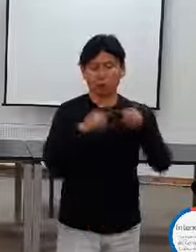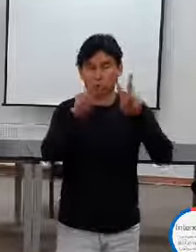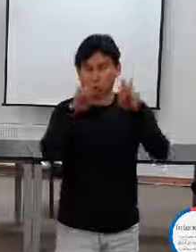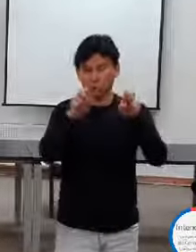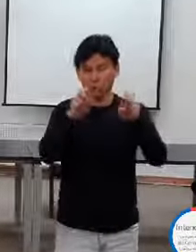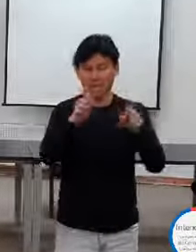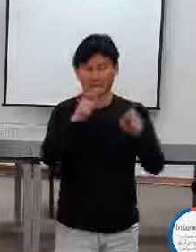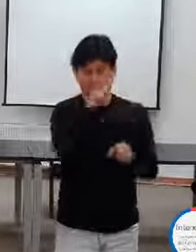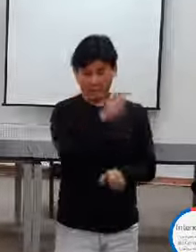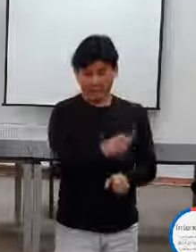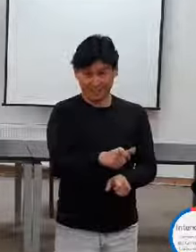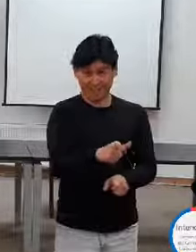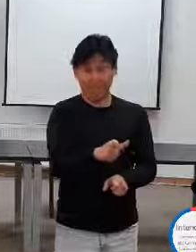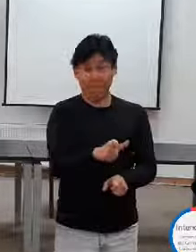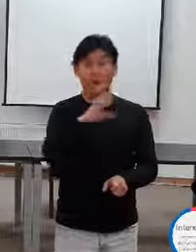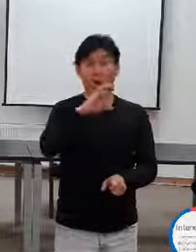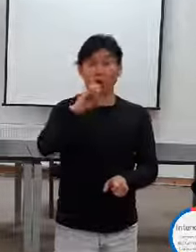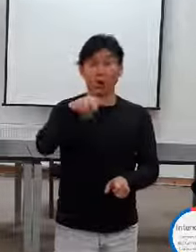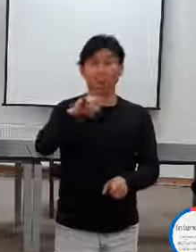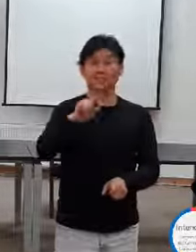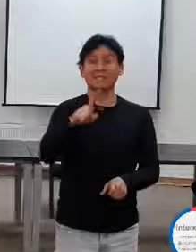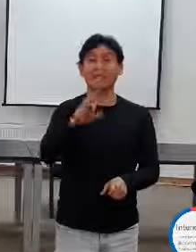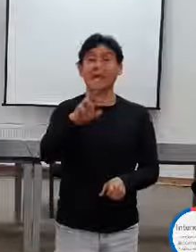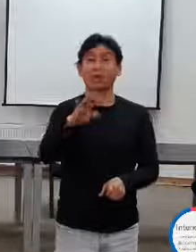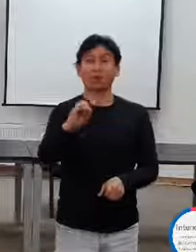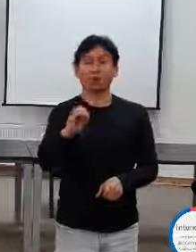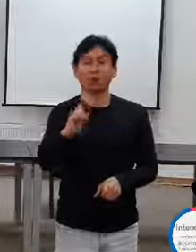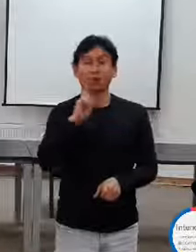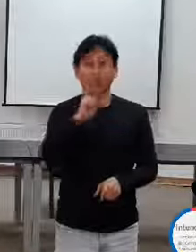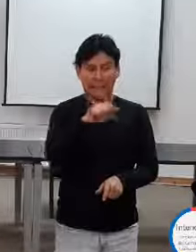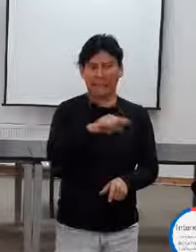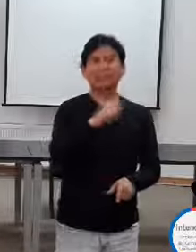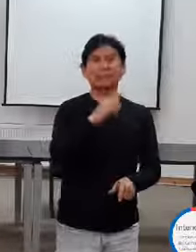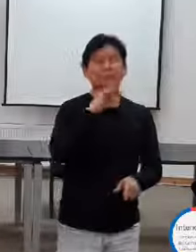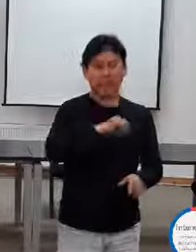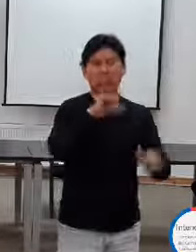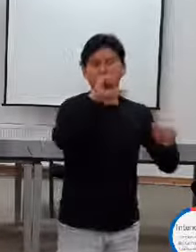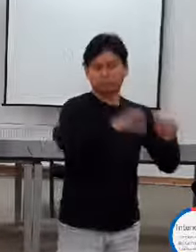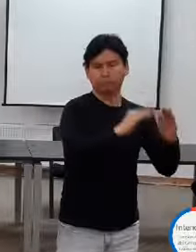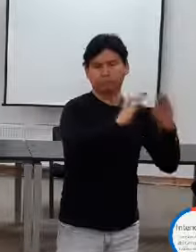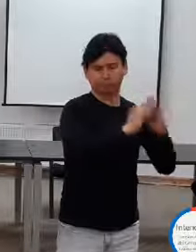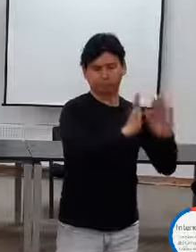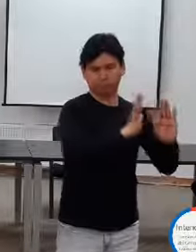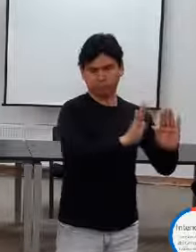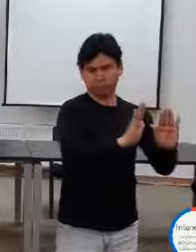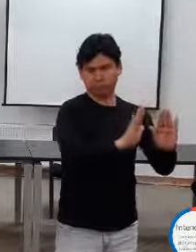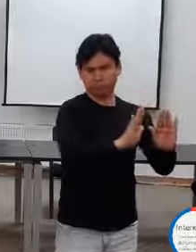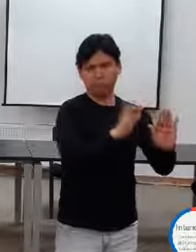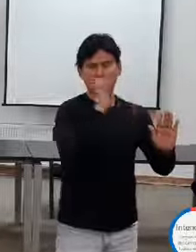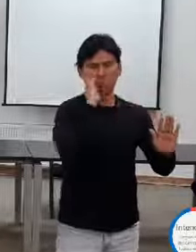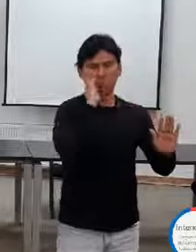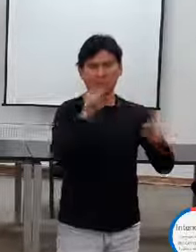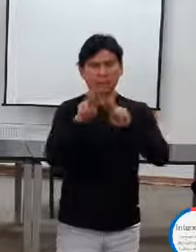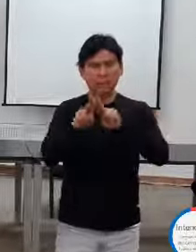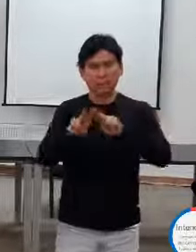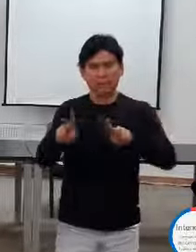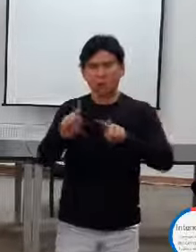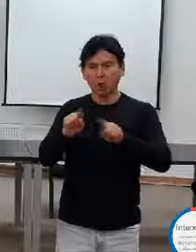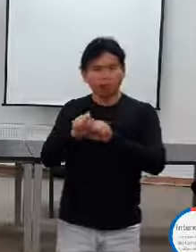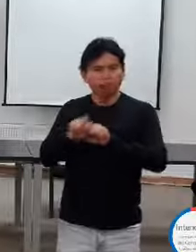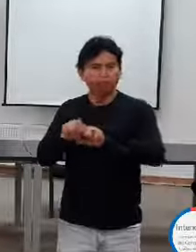del comisario el señor comisario está en este momento en una cuarentena preventiva justamente para garantizar la no